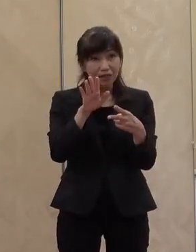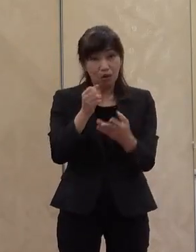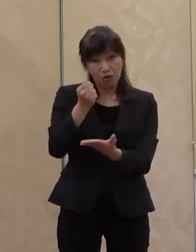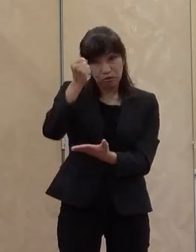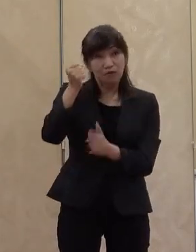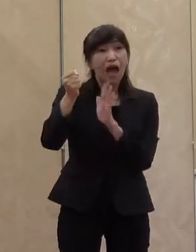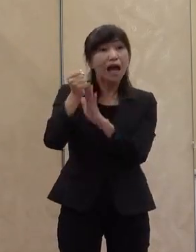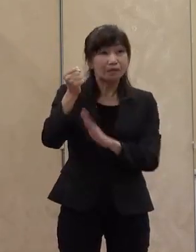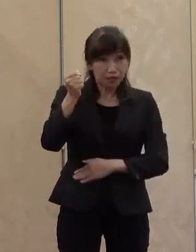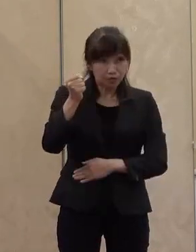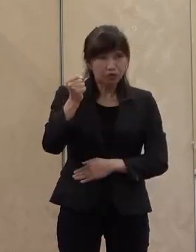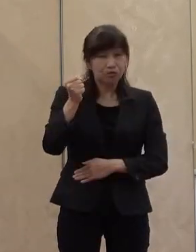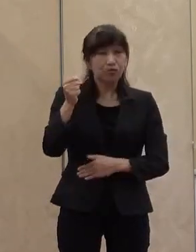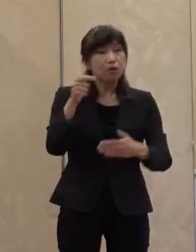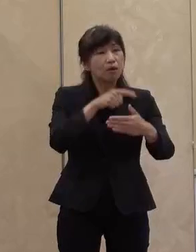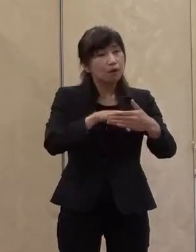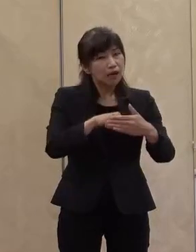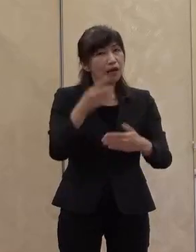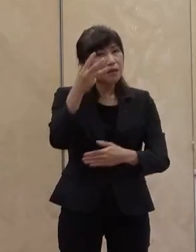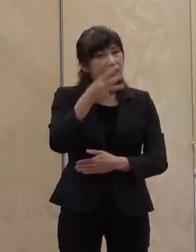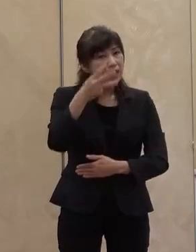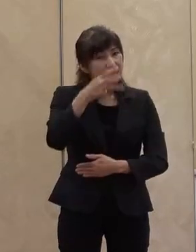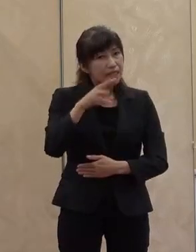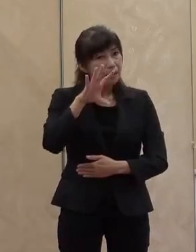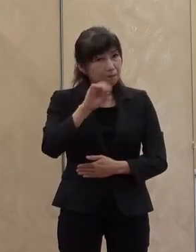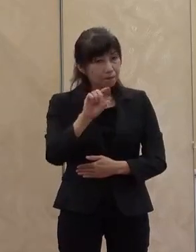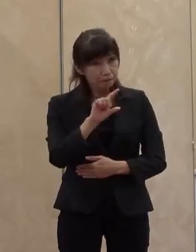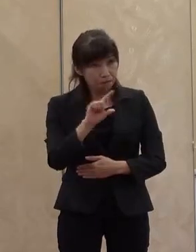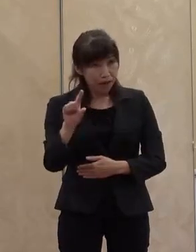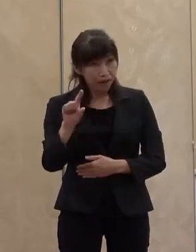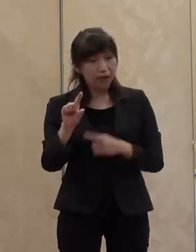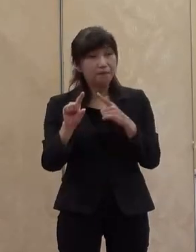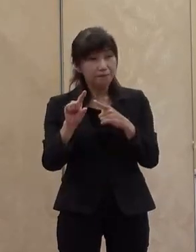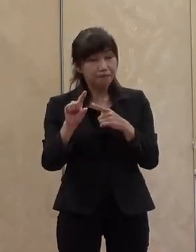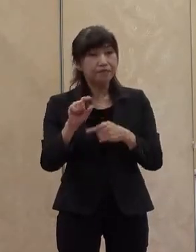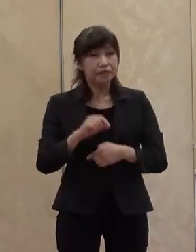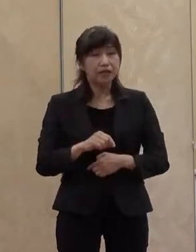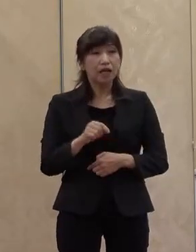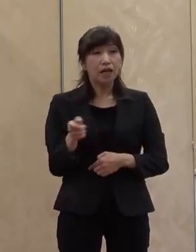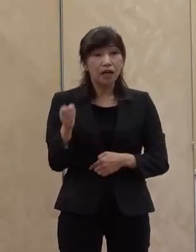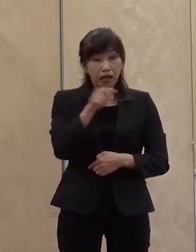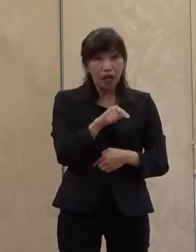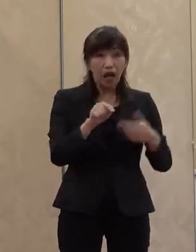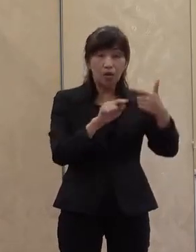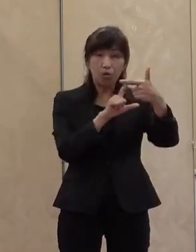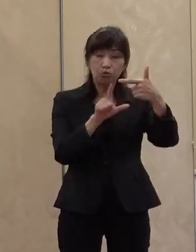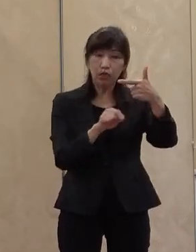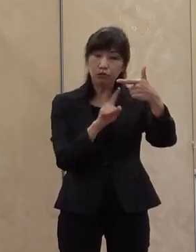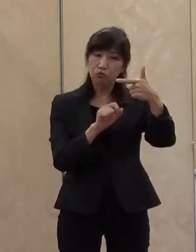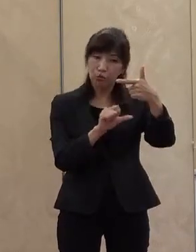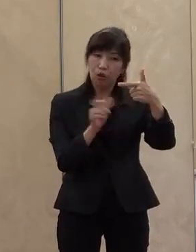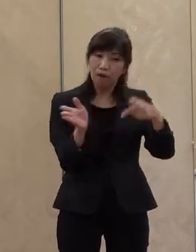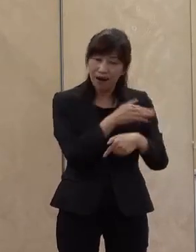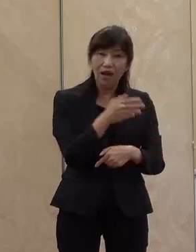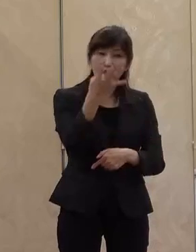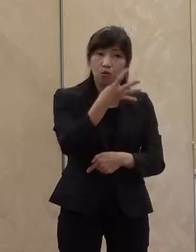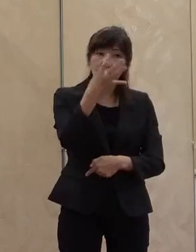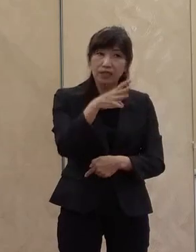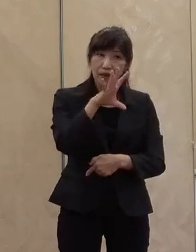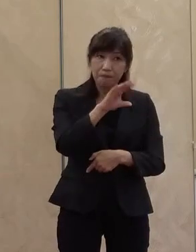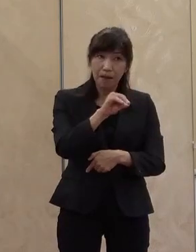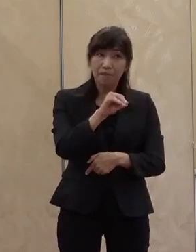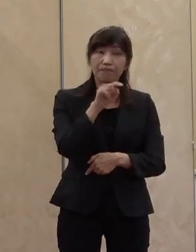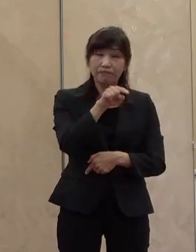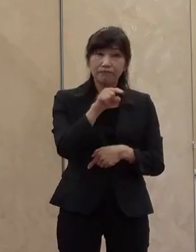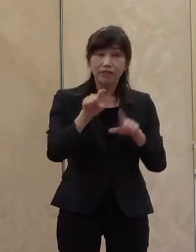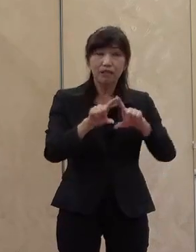融資制度の概要としては3000万円で、まあ、6月15日が4000万円拡大しましたが、10年、